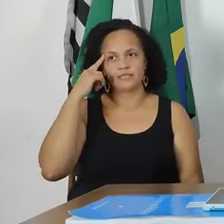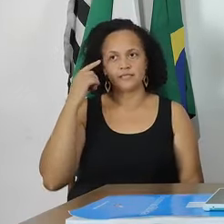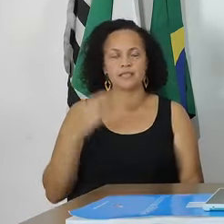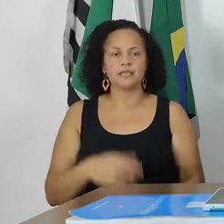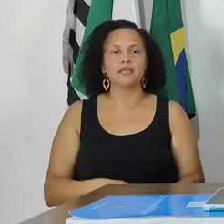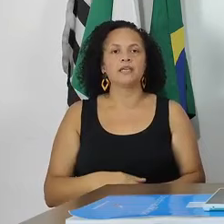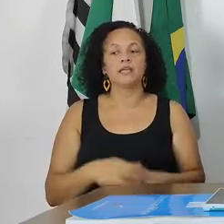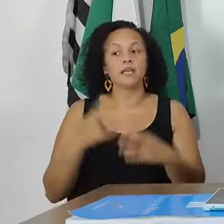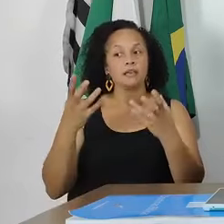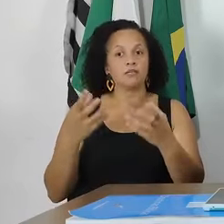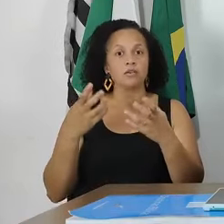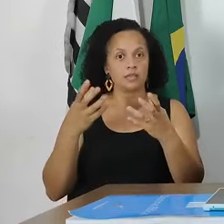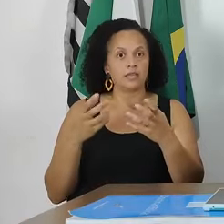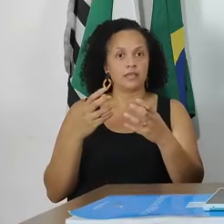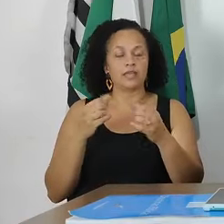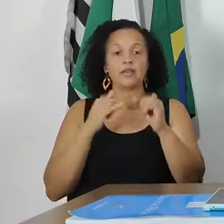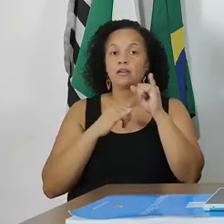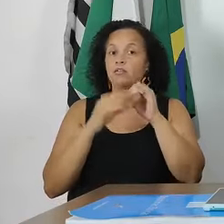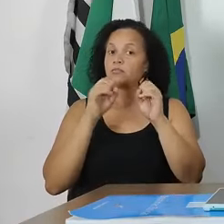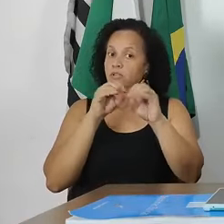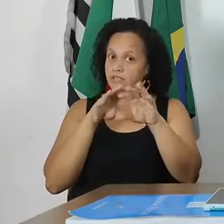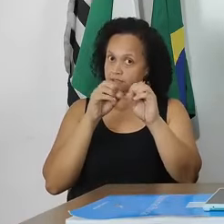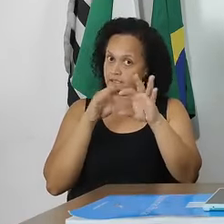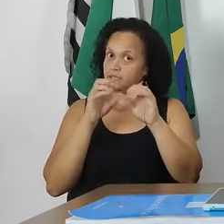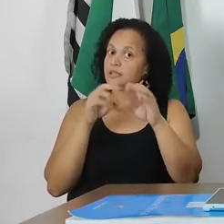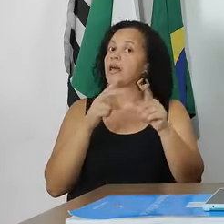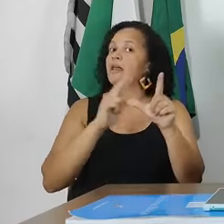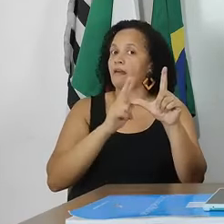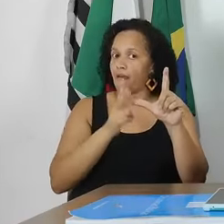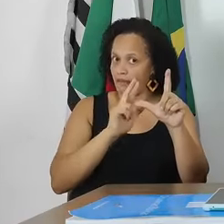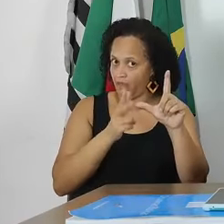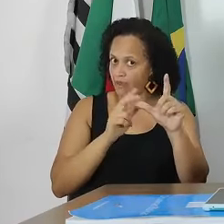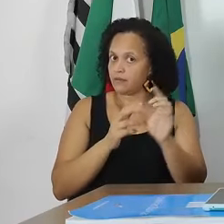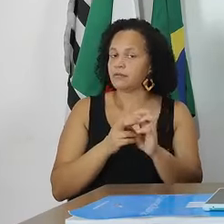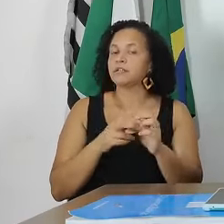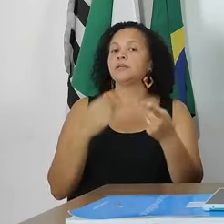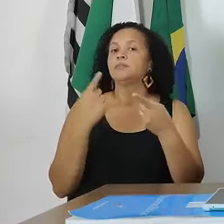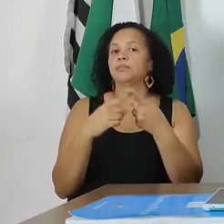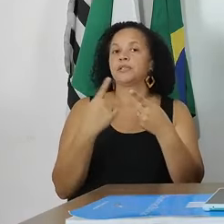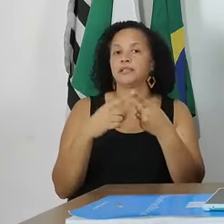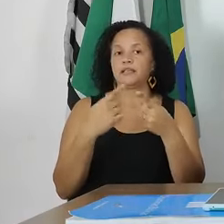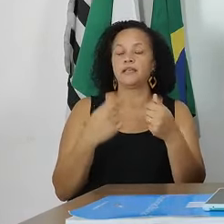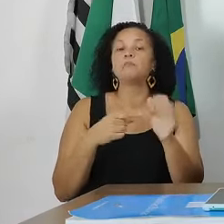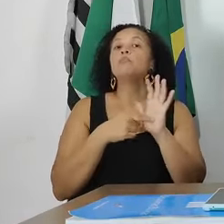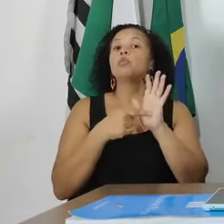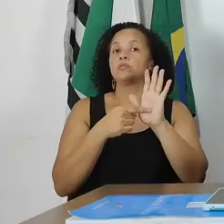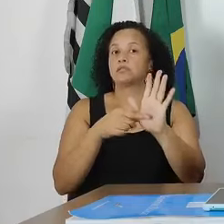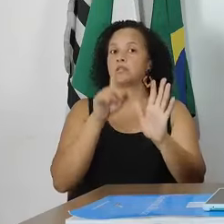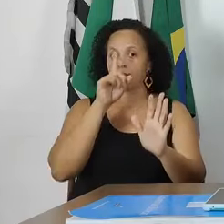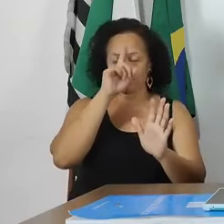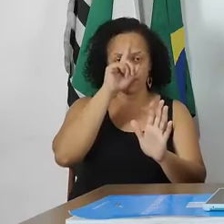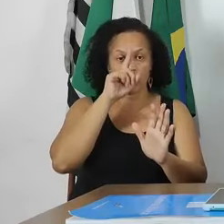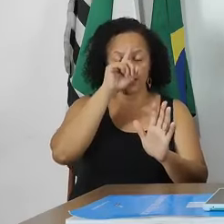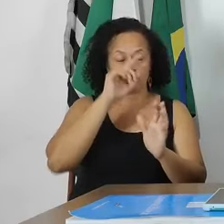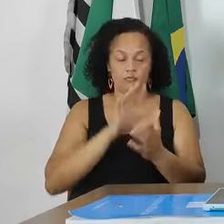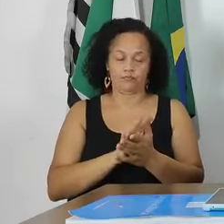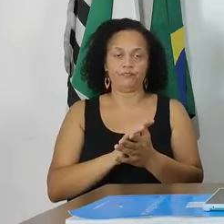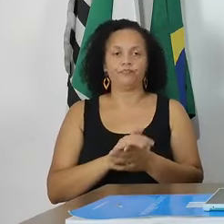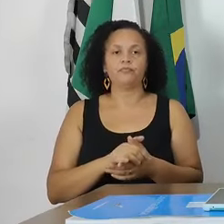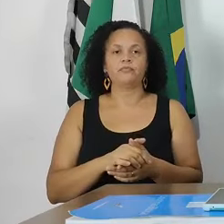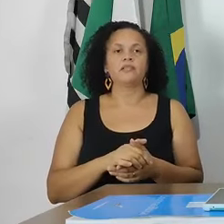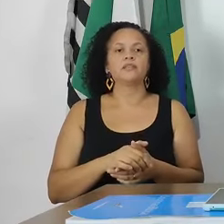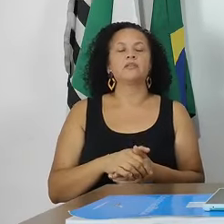que meus irmãos também sejam confundidos, né? Então, aí, esse vídeo falava as